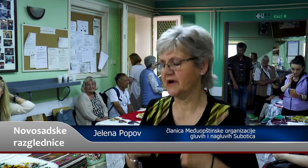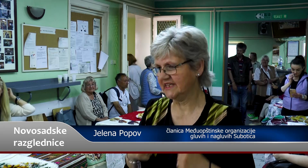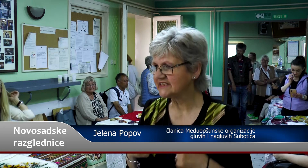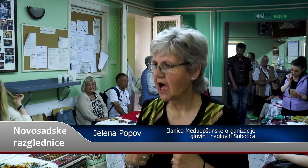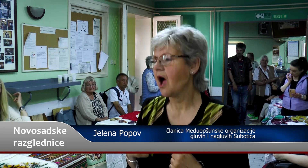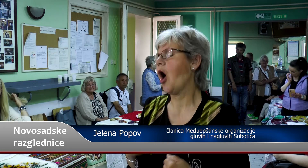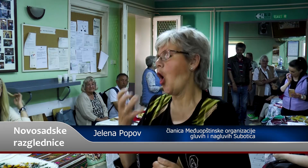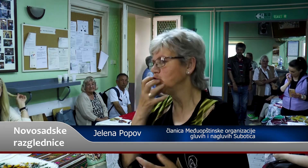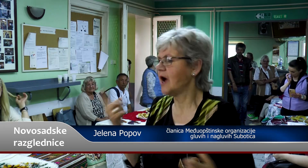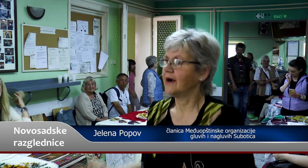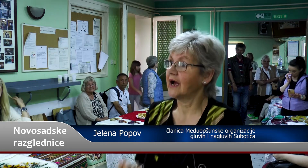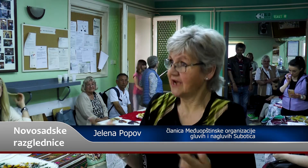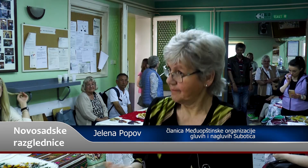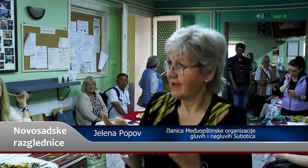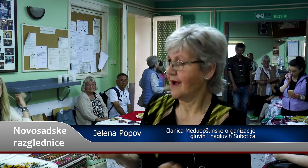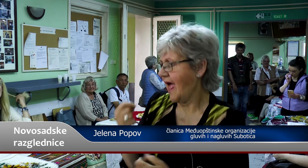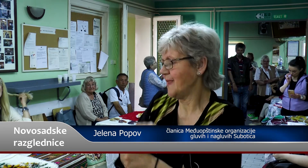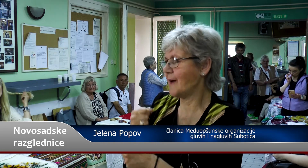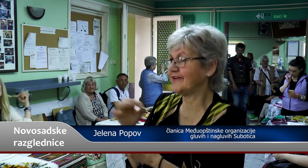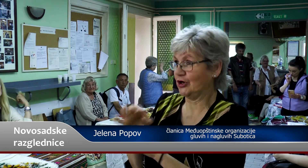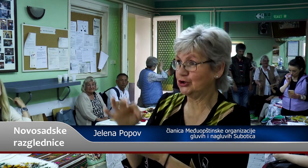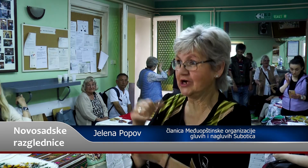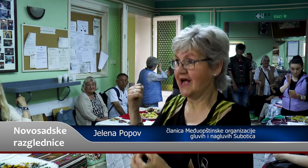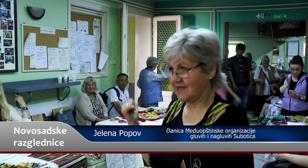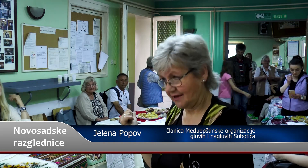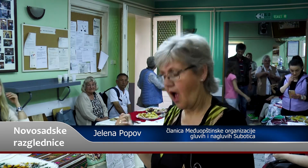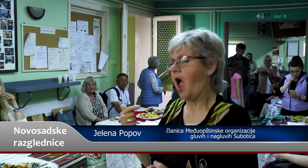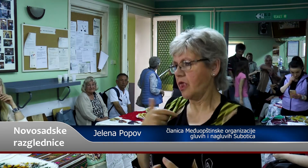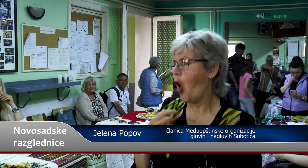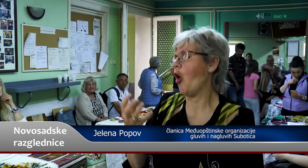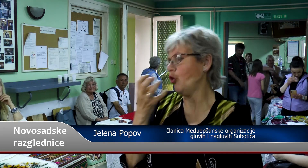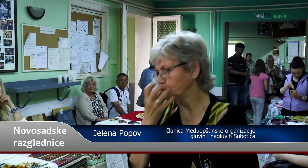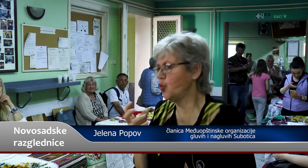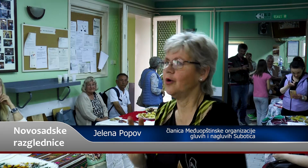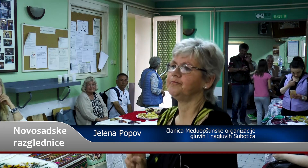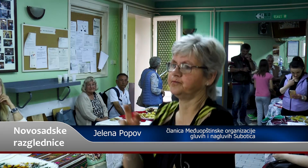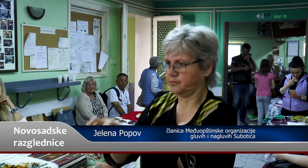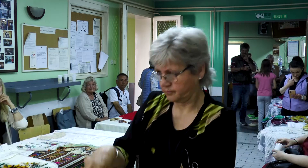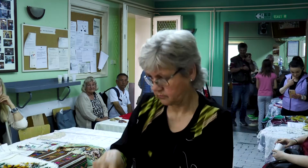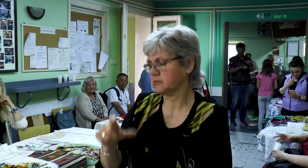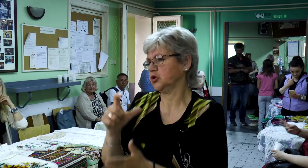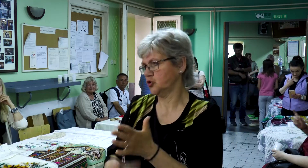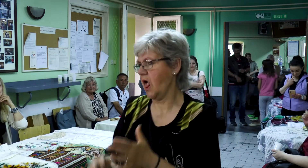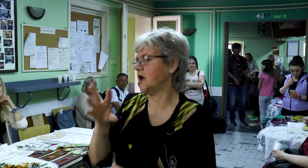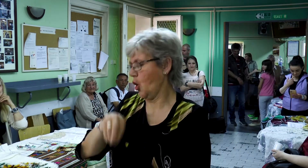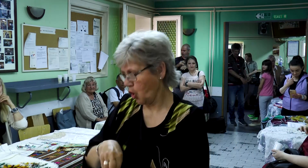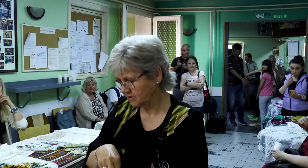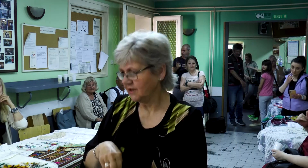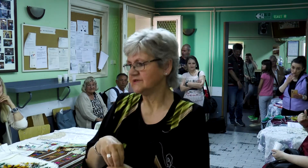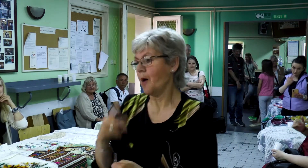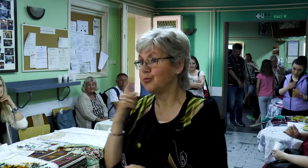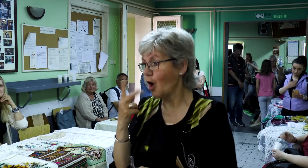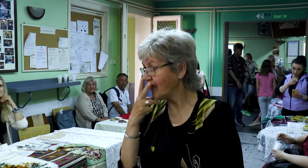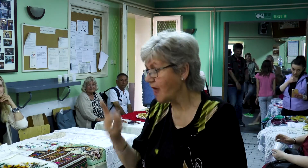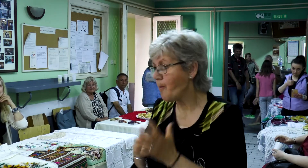Naši iz Subotice smo promociju napravili da radimo